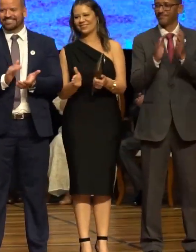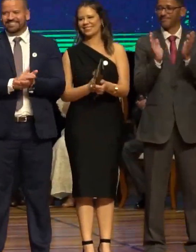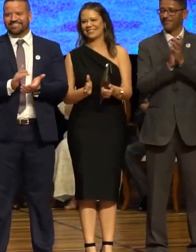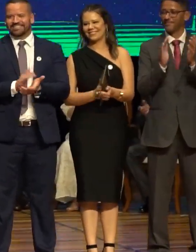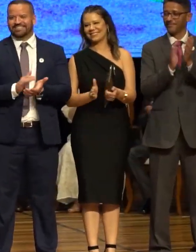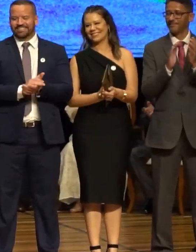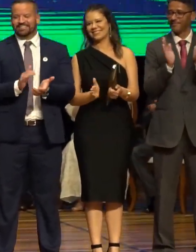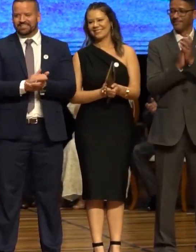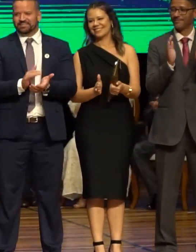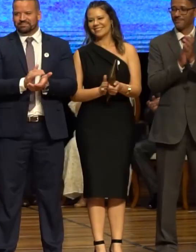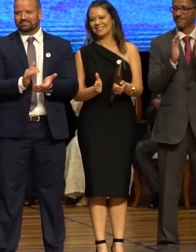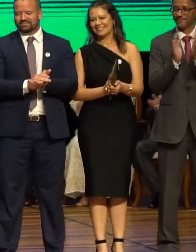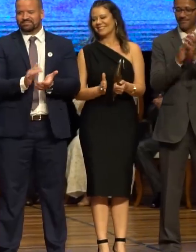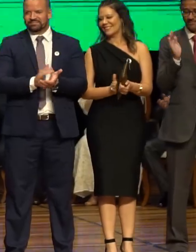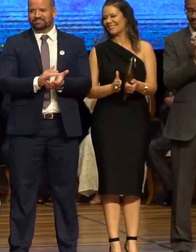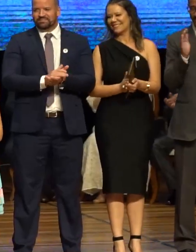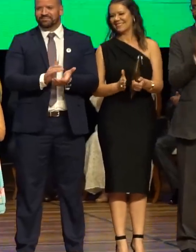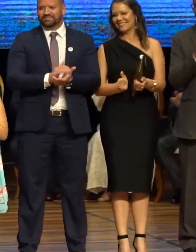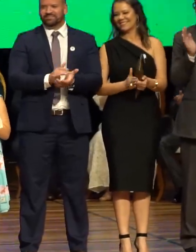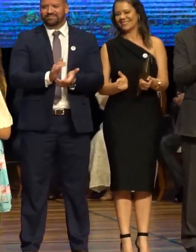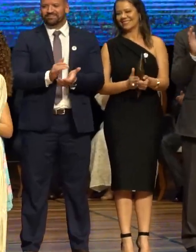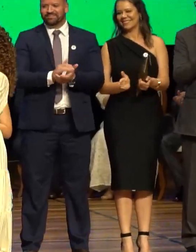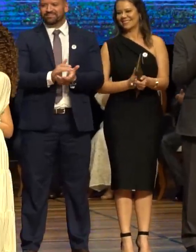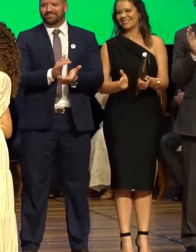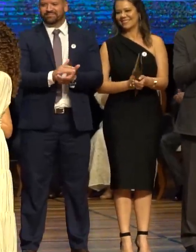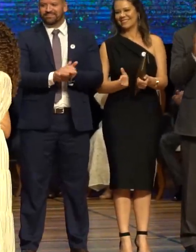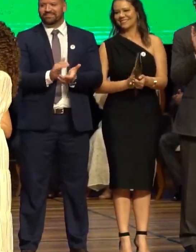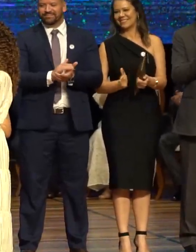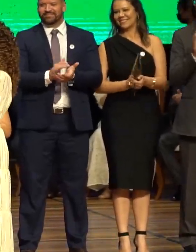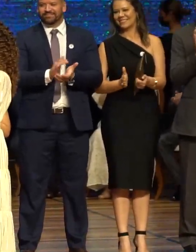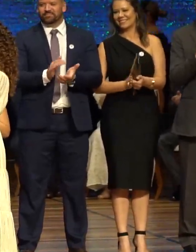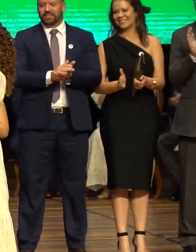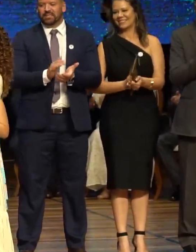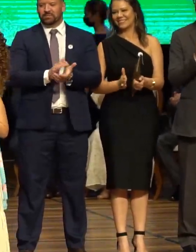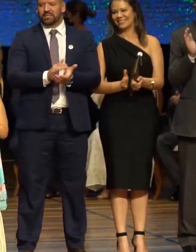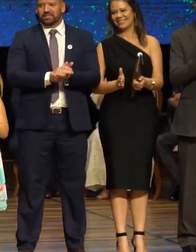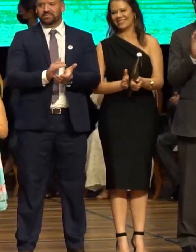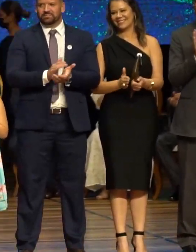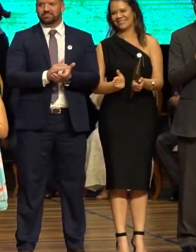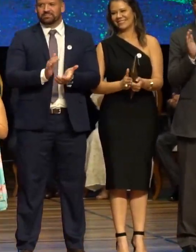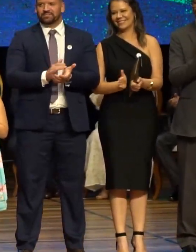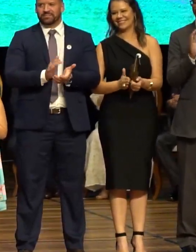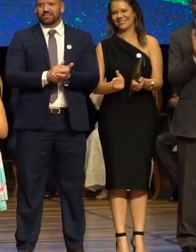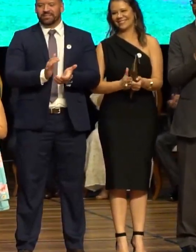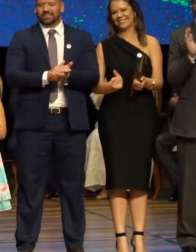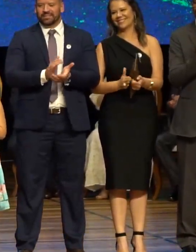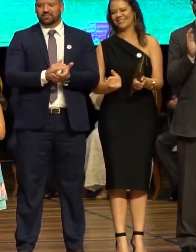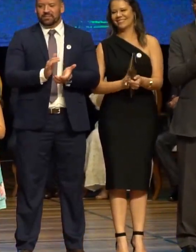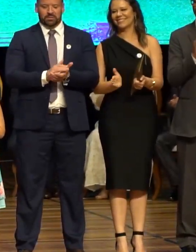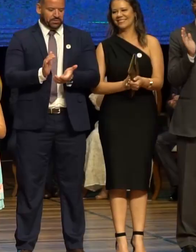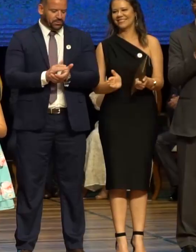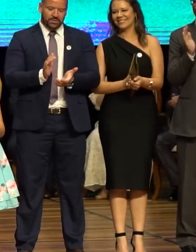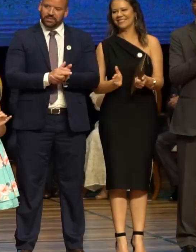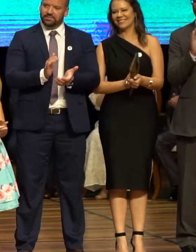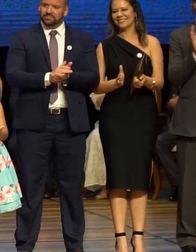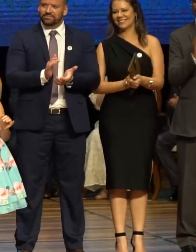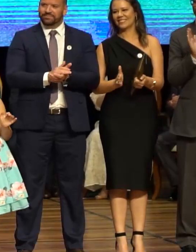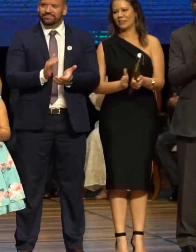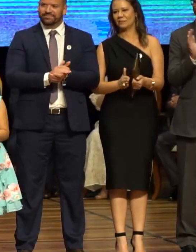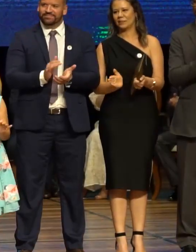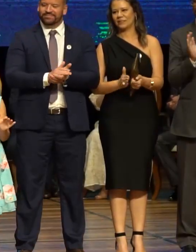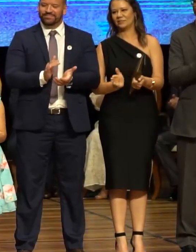contas. Então, eu posso garantir que nós vamos trabalhar